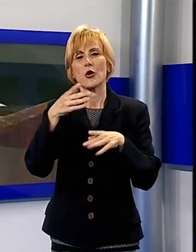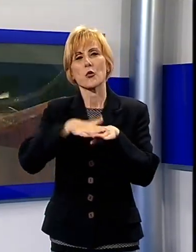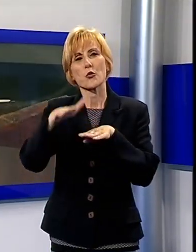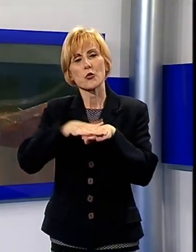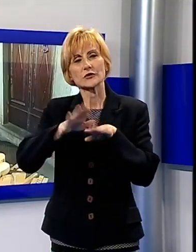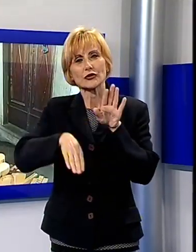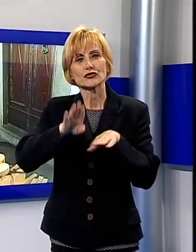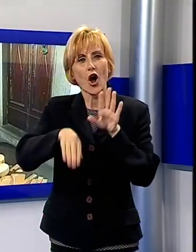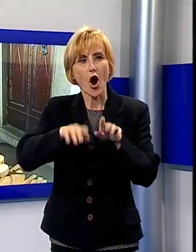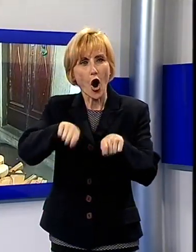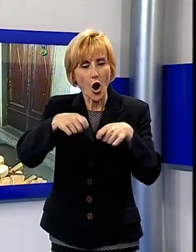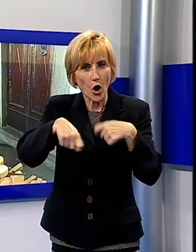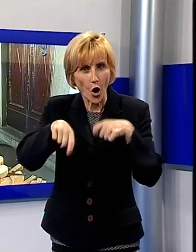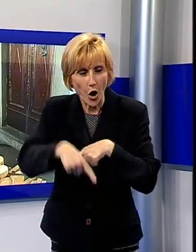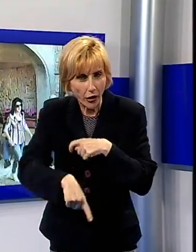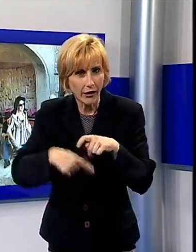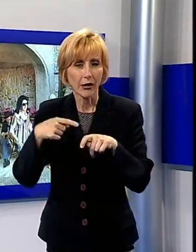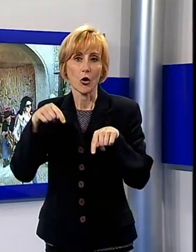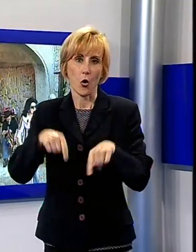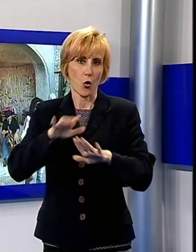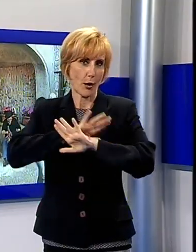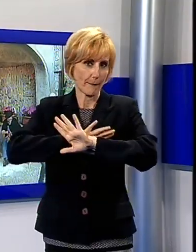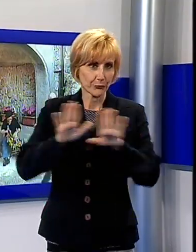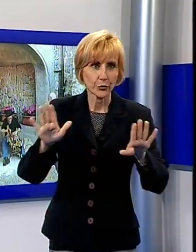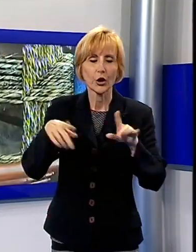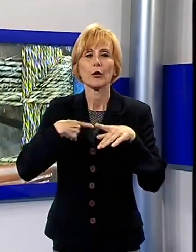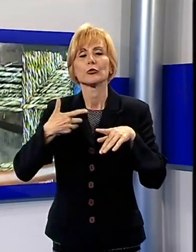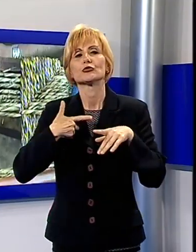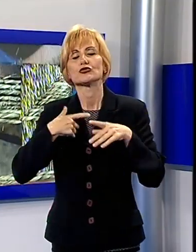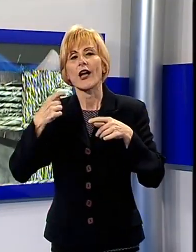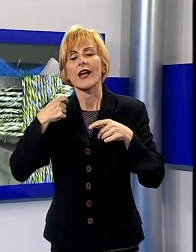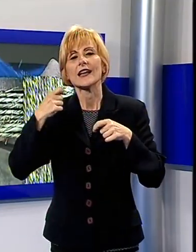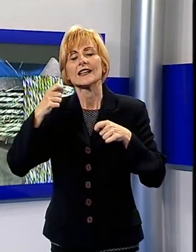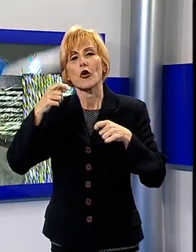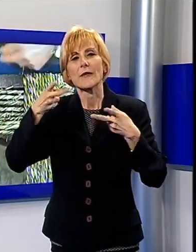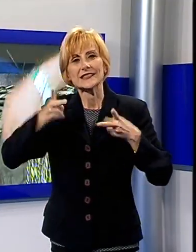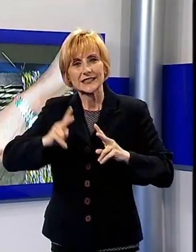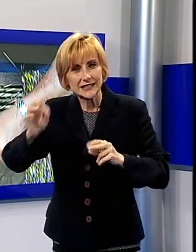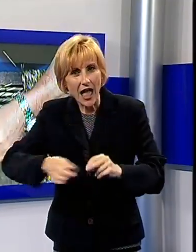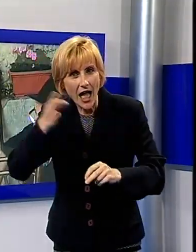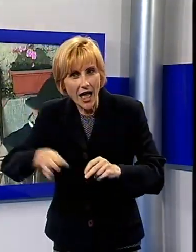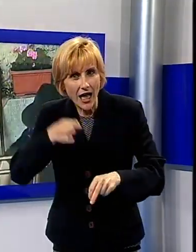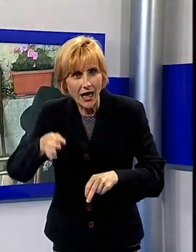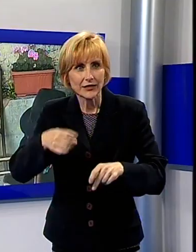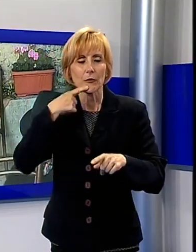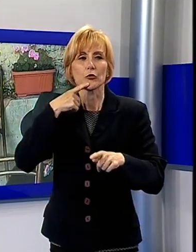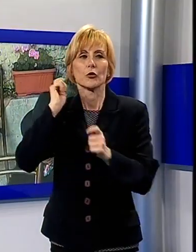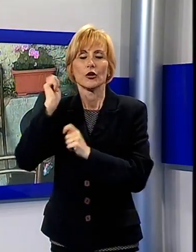questa strana morsa costruita allo scopo. Inoltre c'era chi tesseva e impagliava le sedie, mentre lì accanto si batte la frullana per tagliare l'erba nei